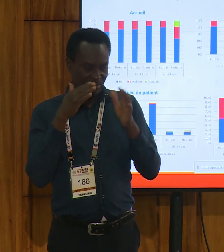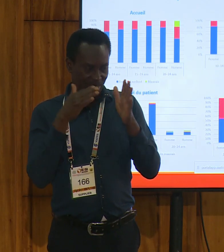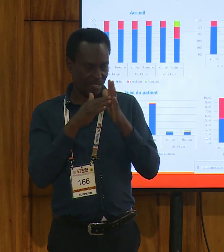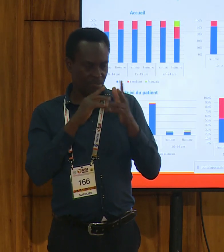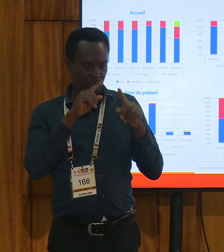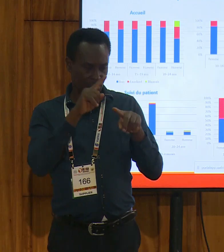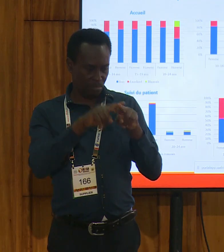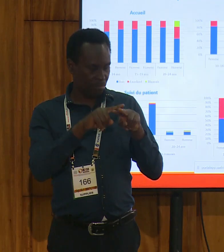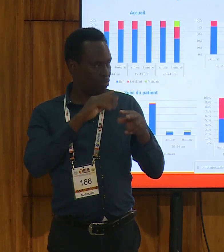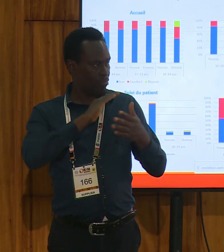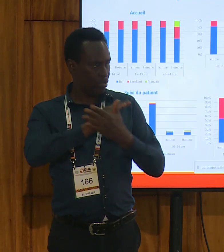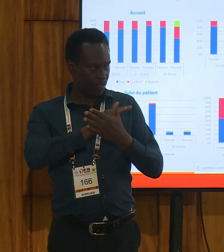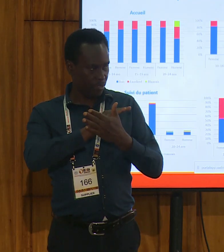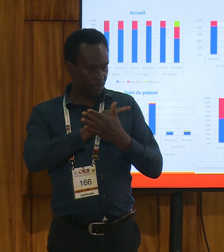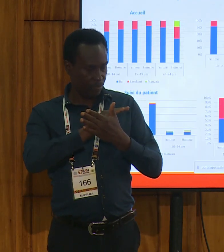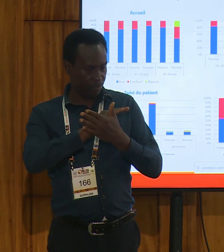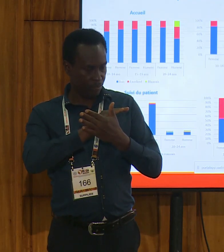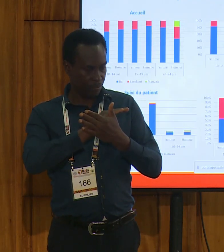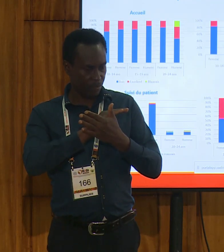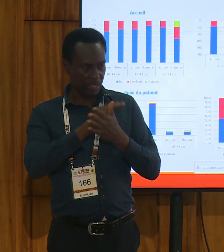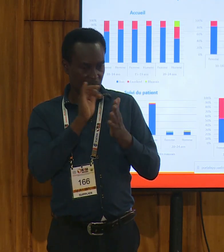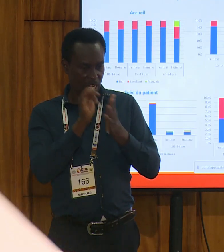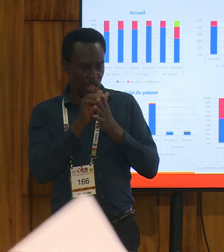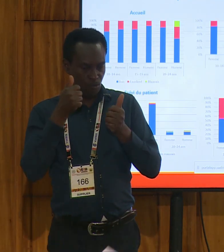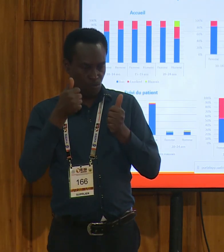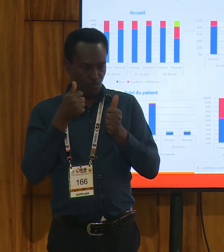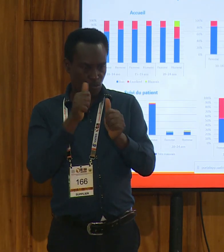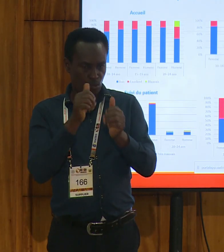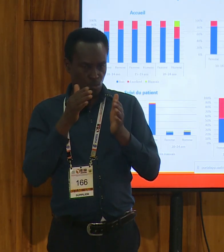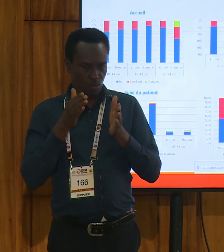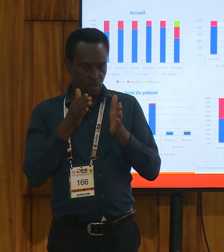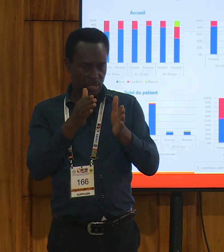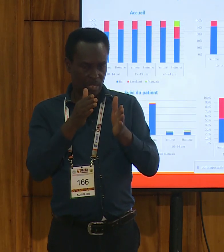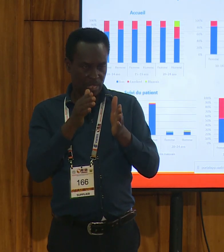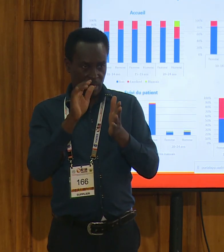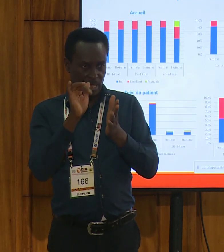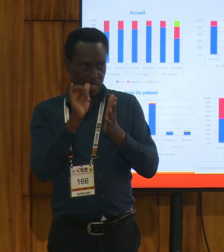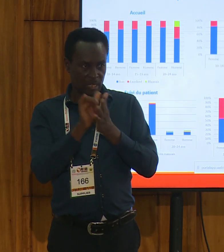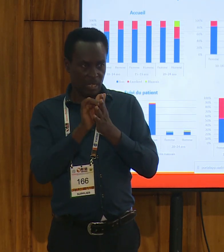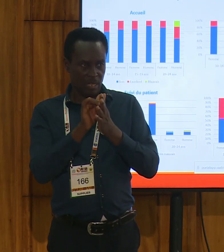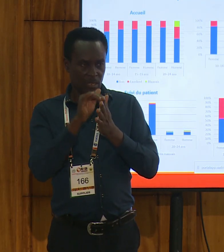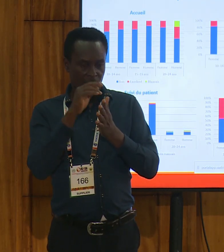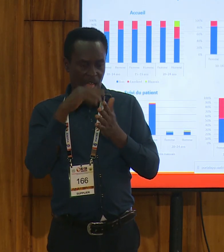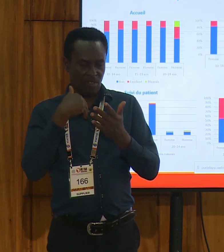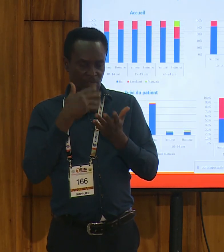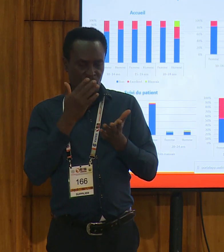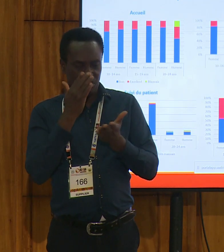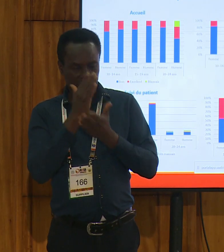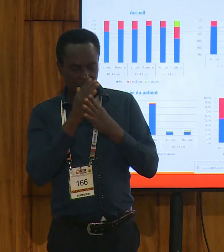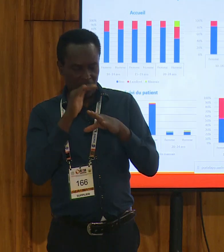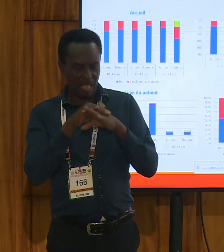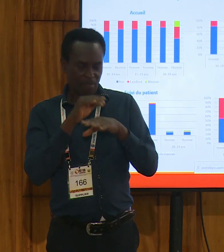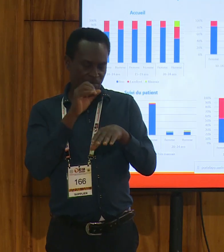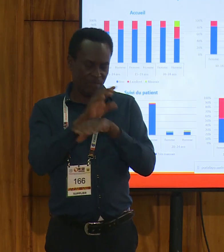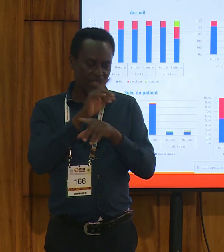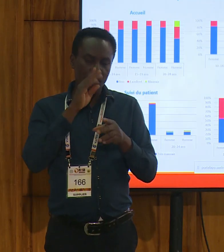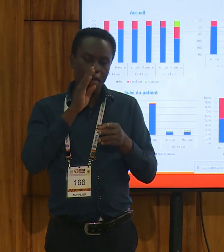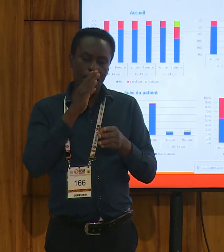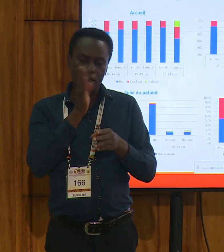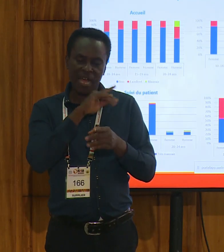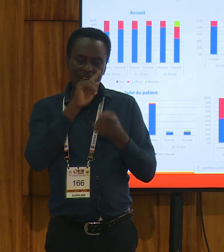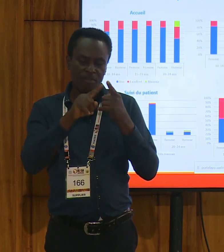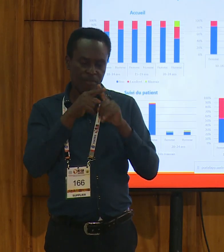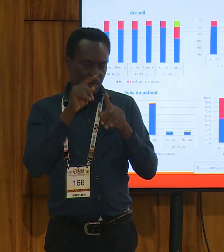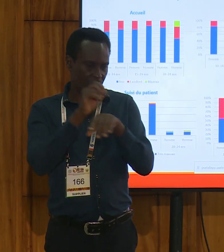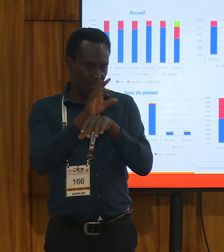eux, ils jugent que le suivi est non satisfaisant avec des mentions mauvais ou encore très mauvais, surtout chez